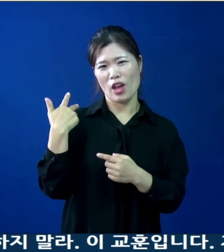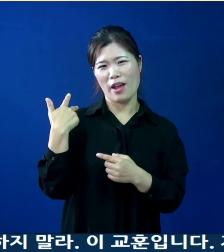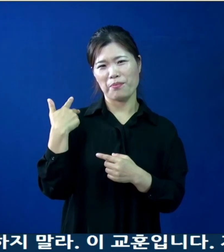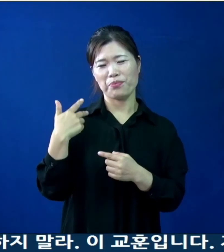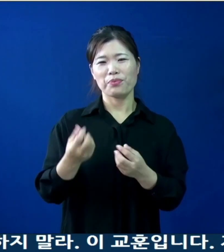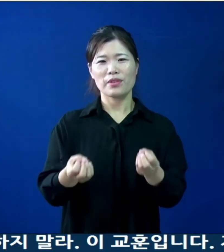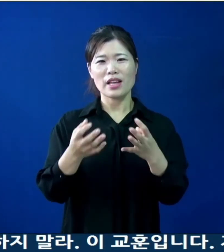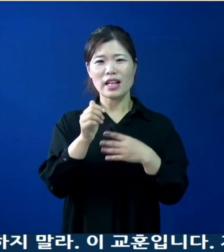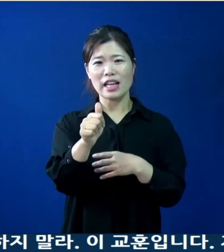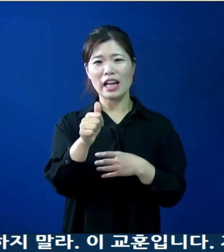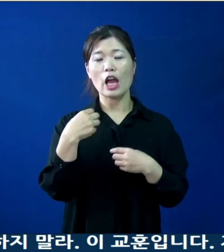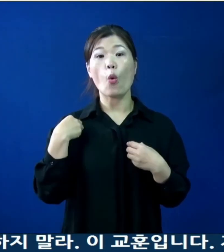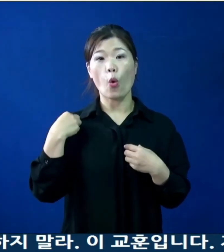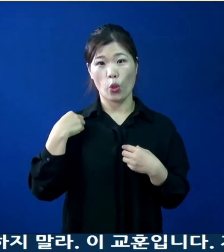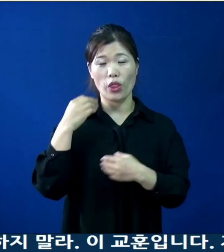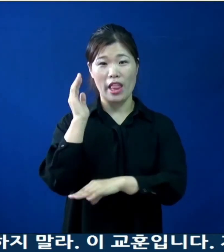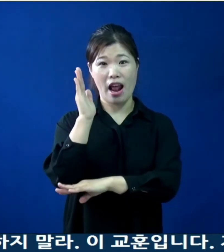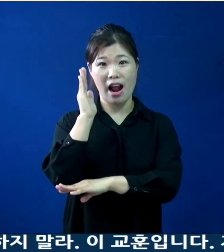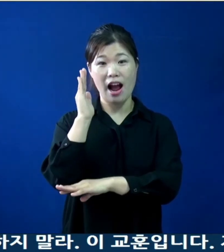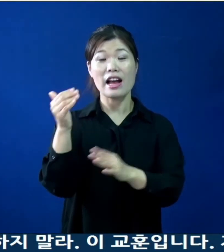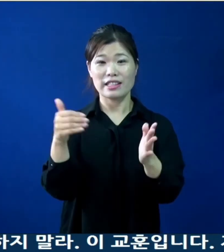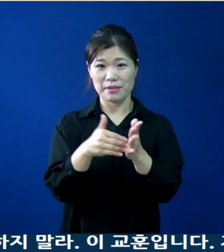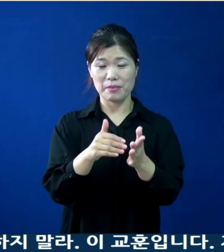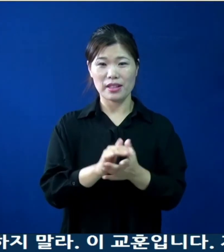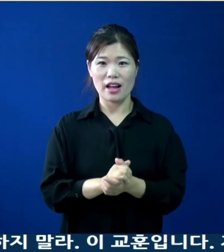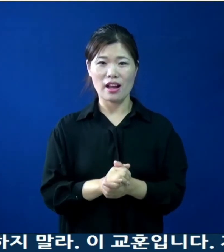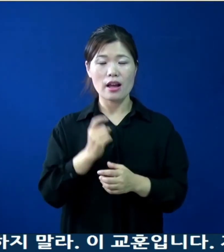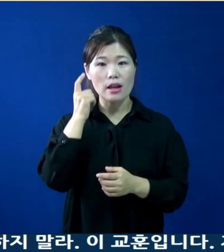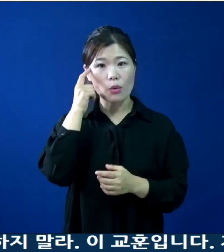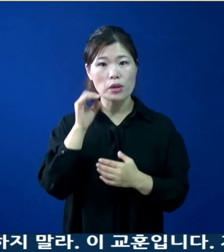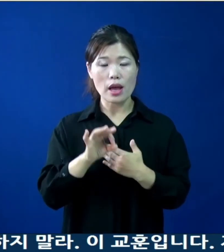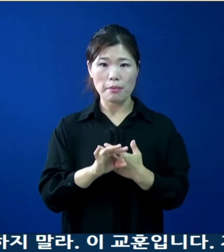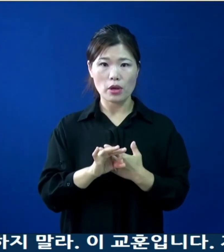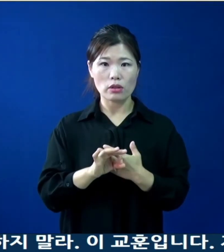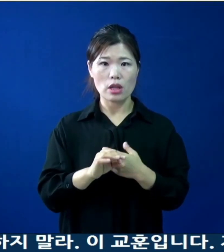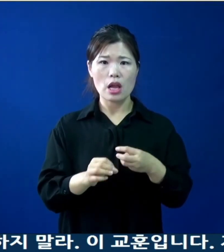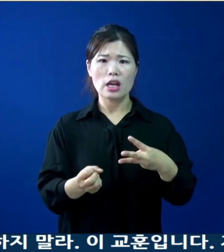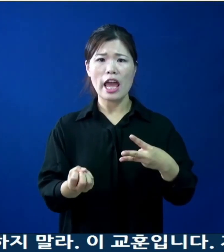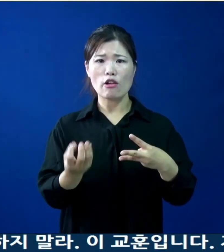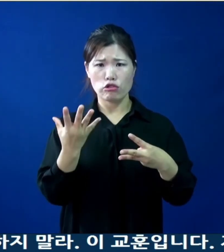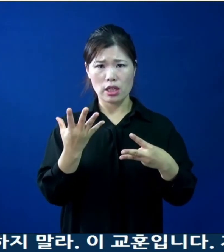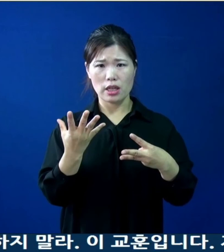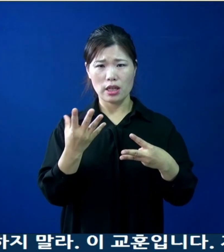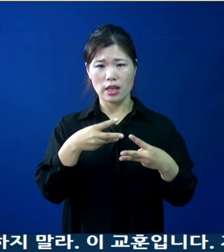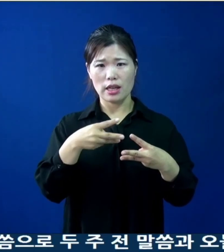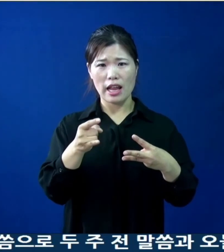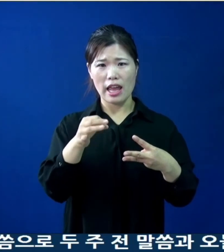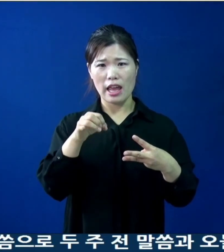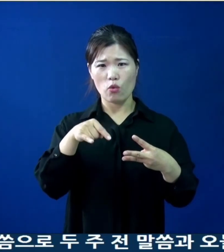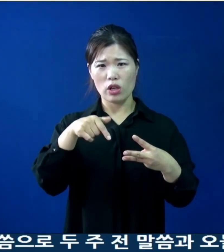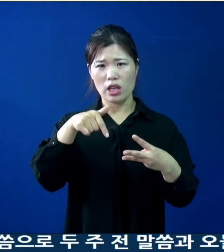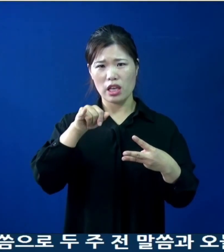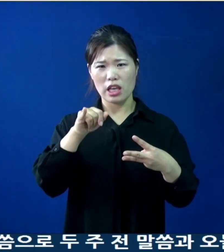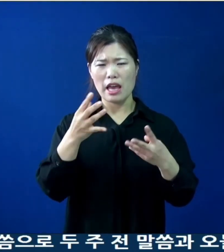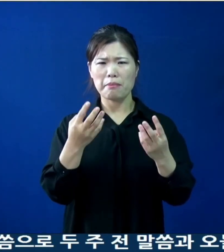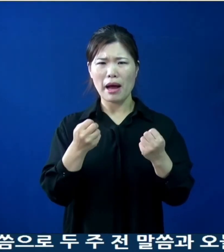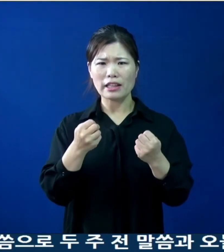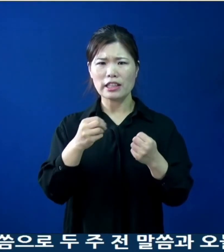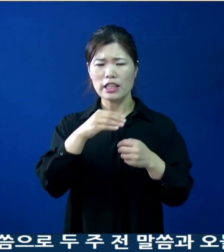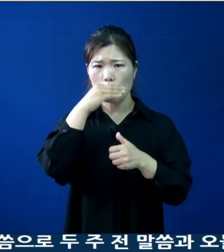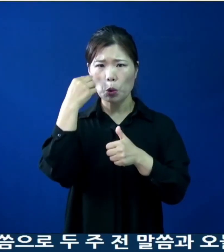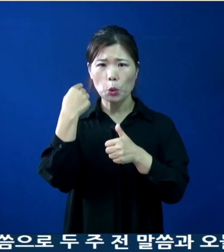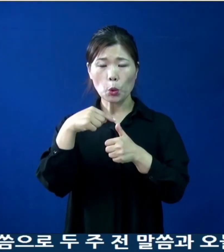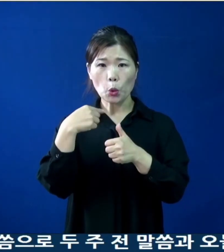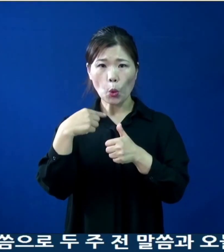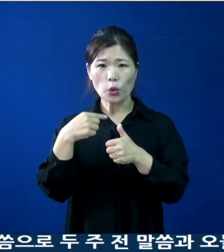이 말씀을 전했었습니다. 왜냐하면 레위기의 많은 교훈을 깨닫기 위해서 내가 제사장이라는